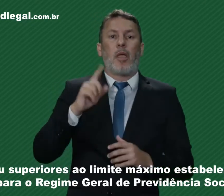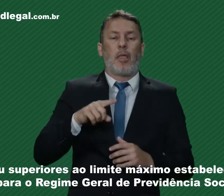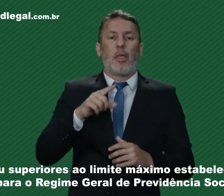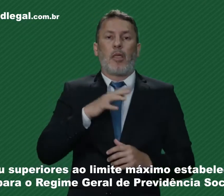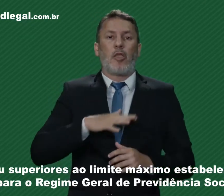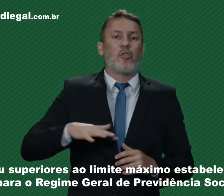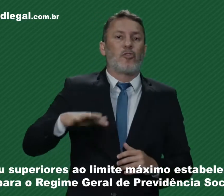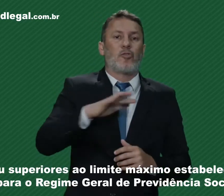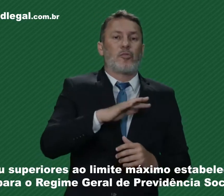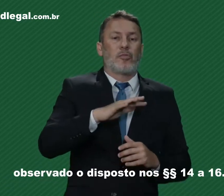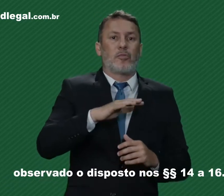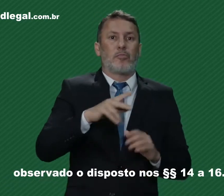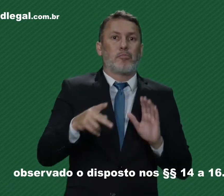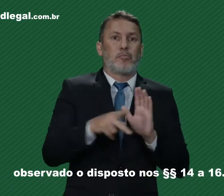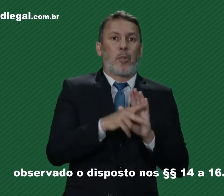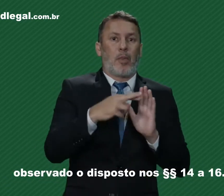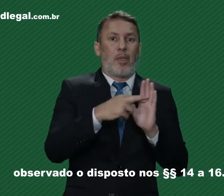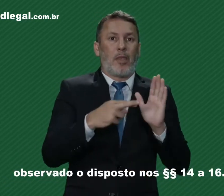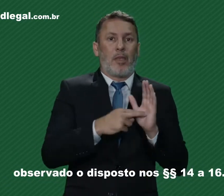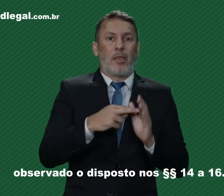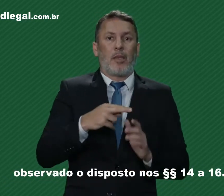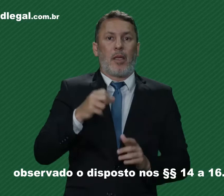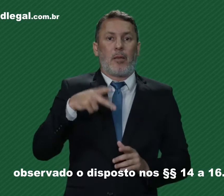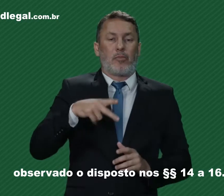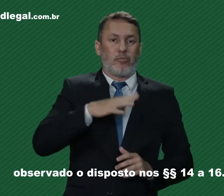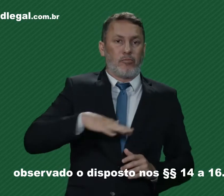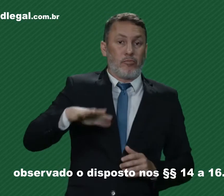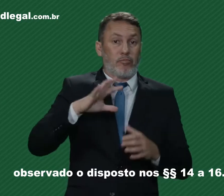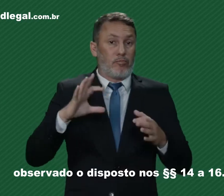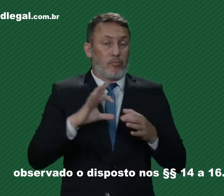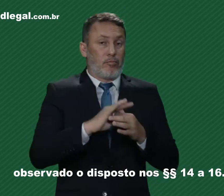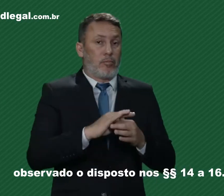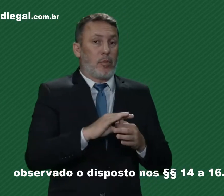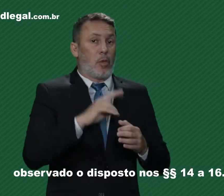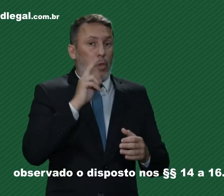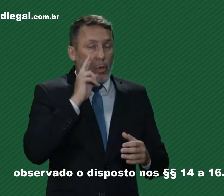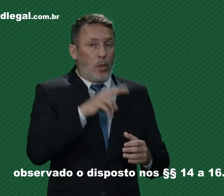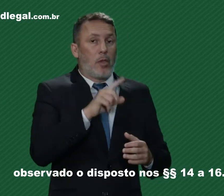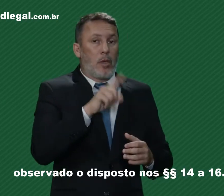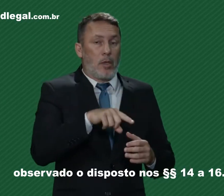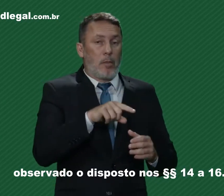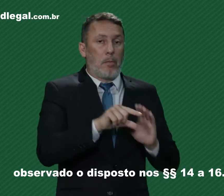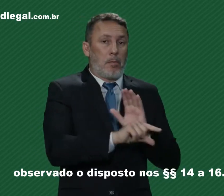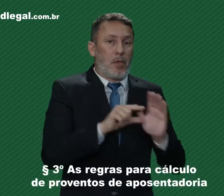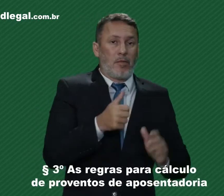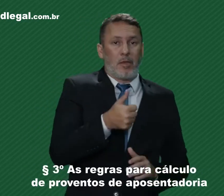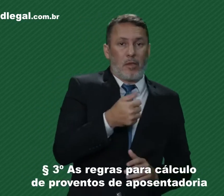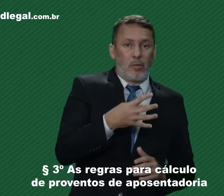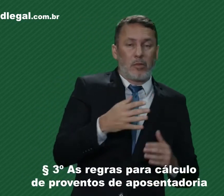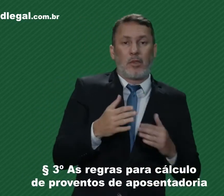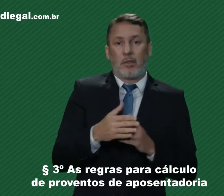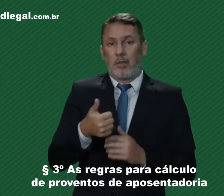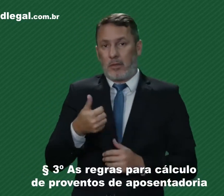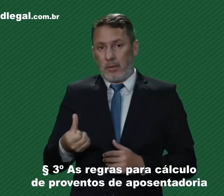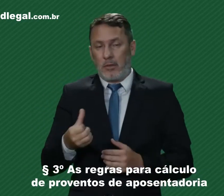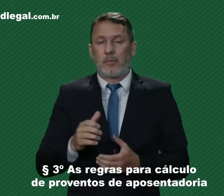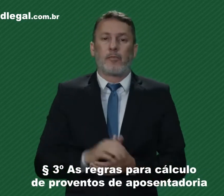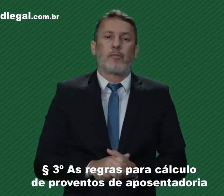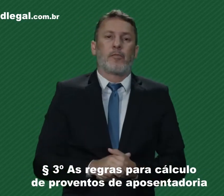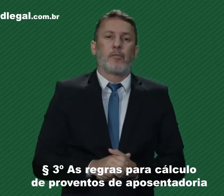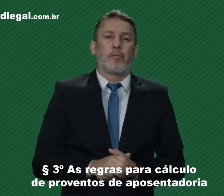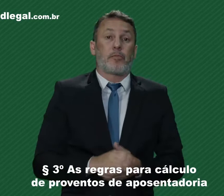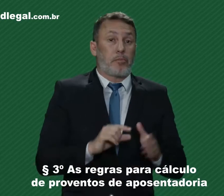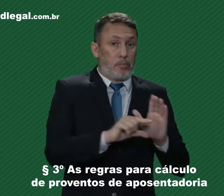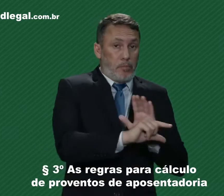da Previdência Social, observado o disposto nos parágrafos 14 a 16. Parágrafo 3º.